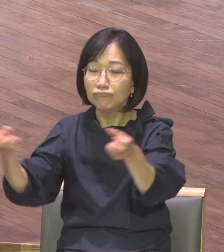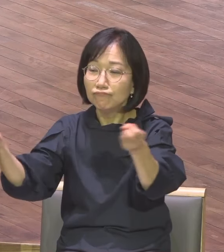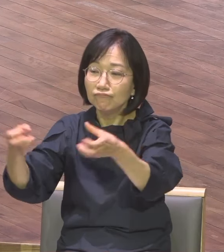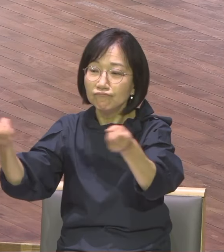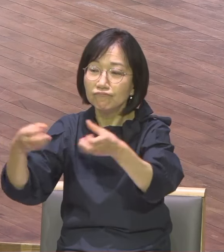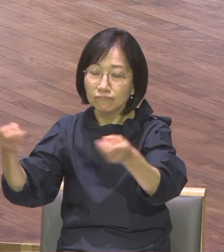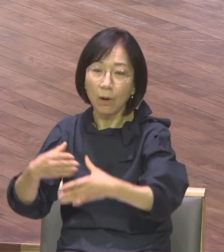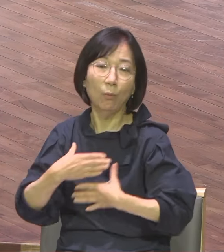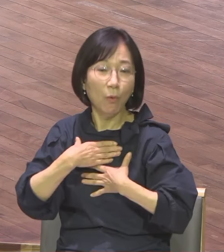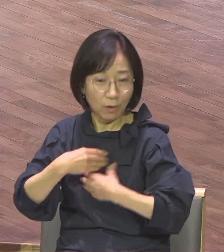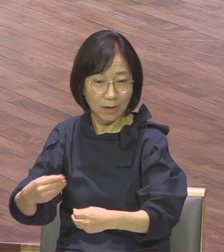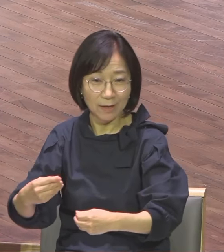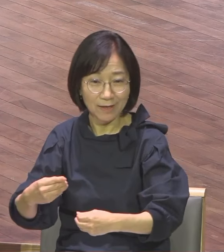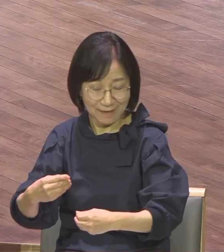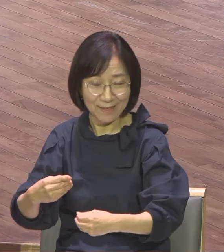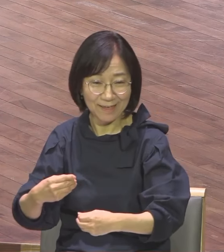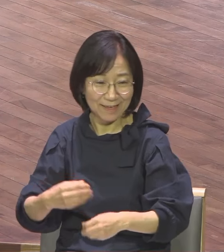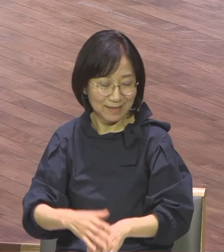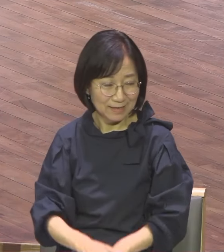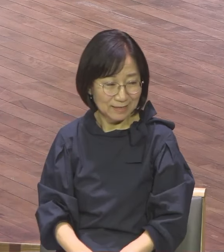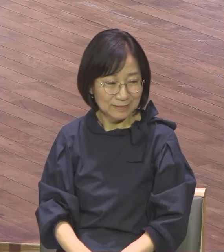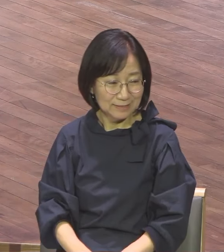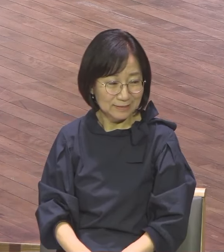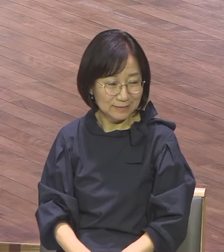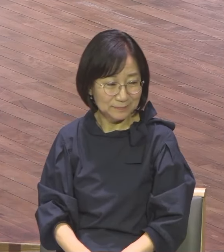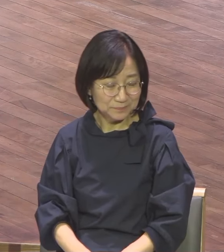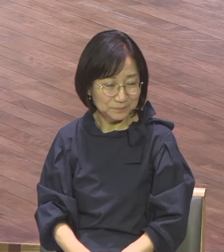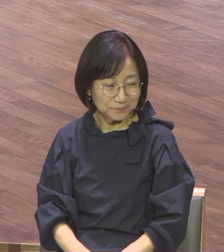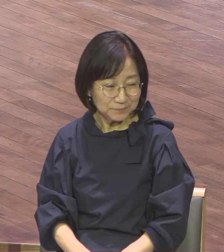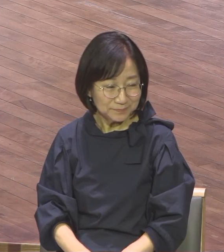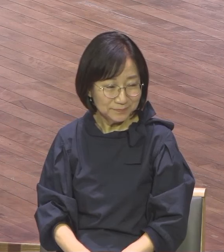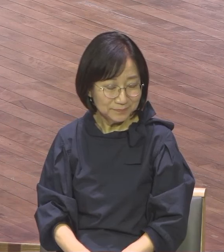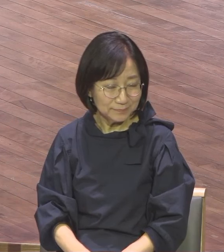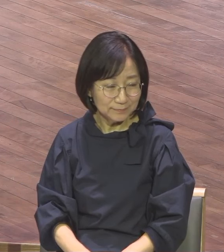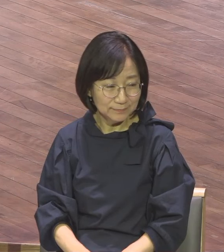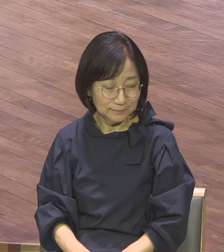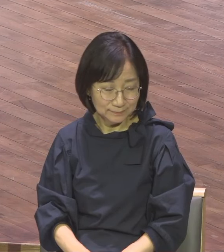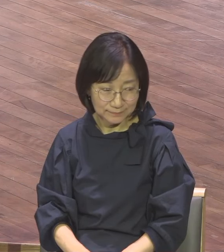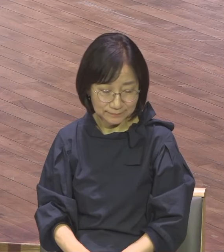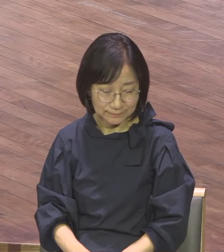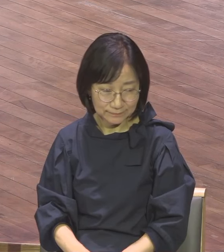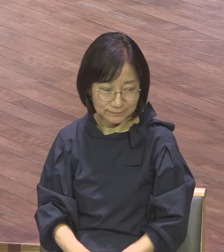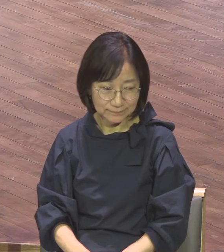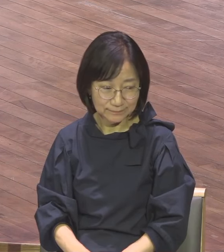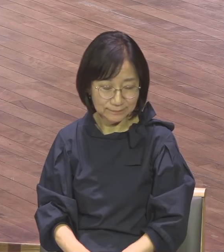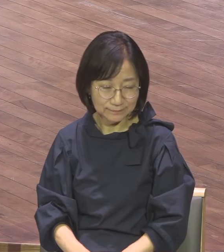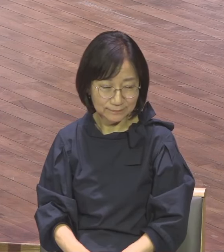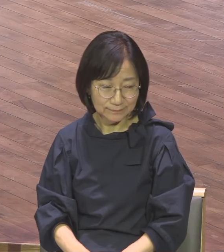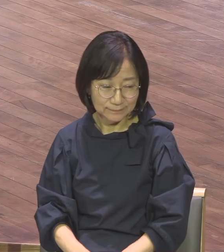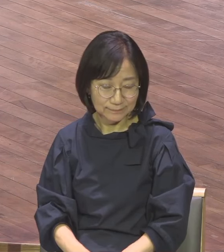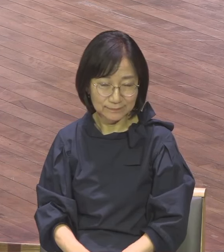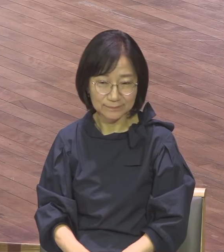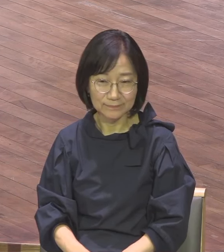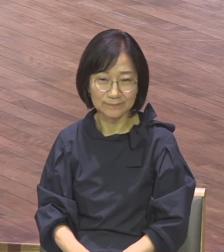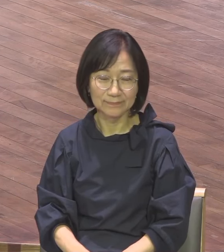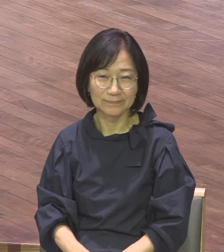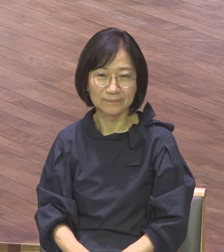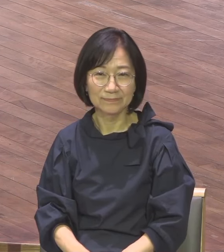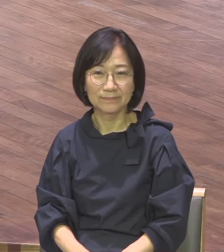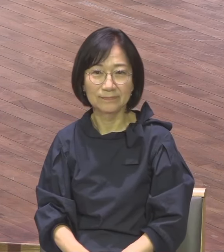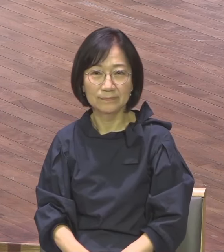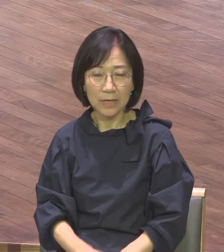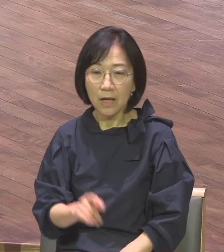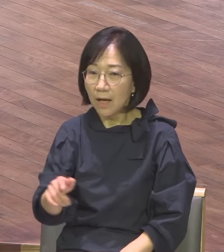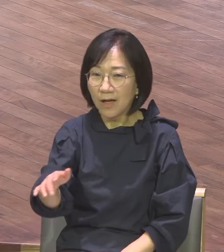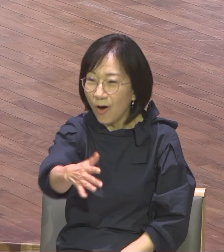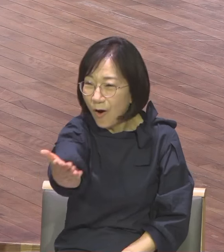없고 편안하다고 그렇게 팔방 전체가 전국이 다 모였기 때문에 모일 때 서로